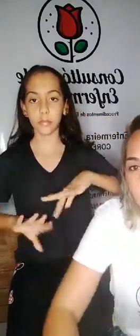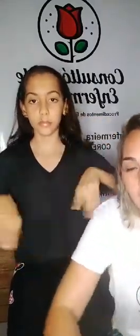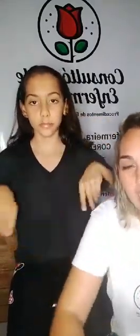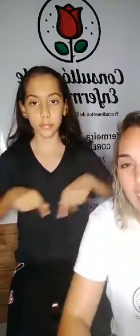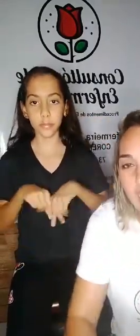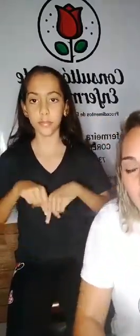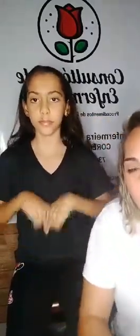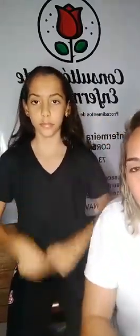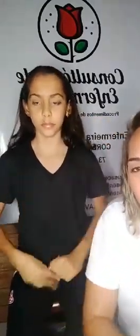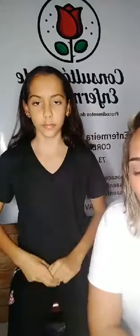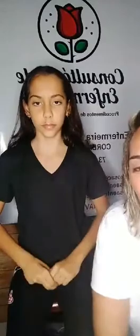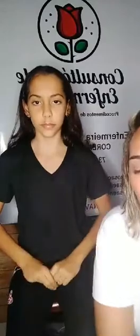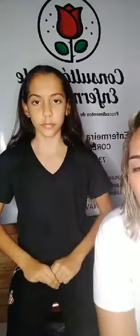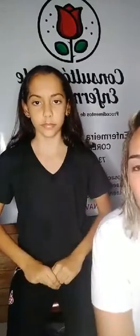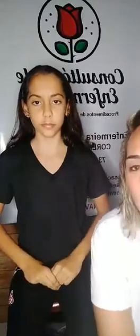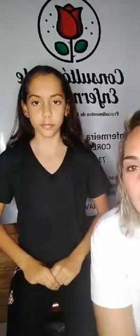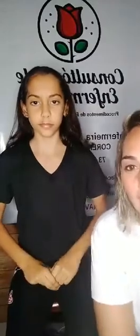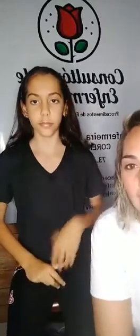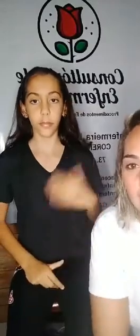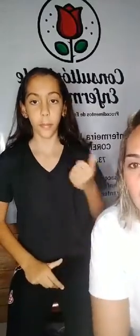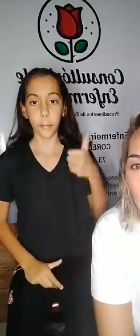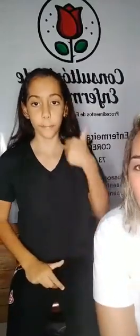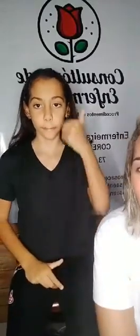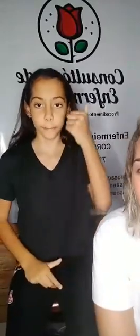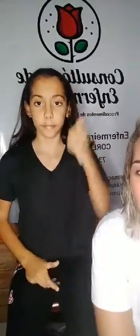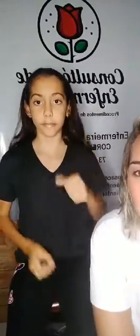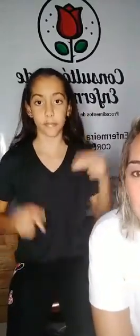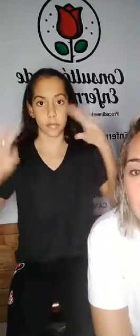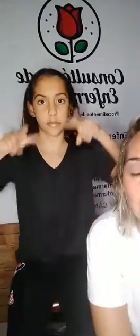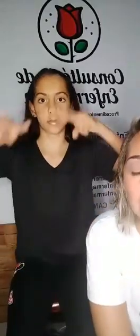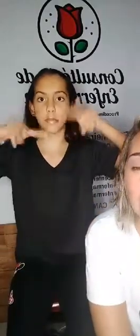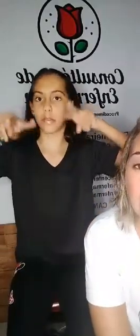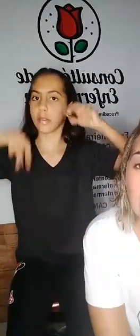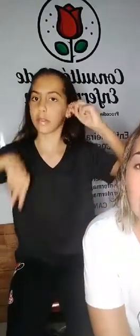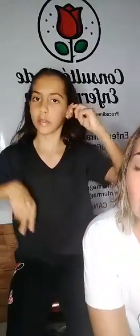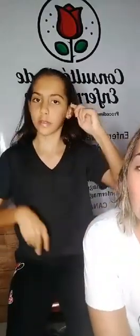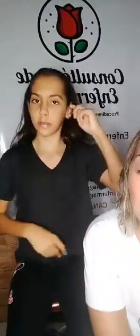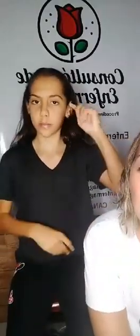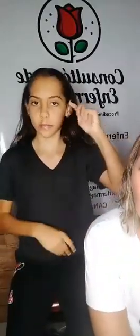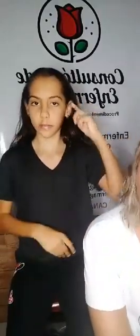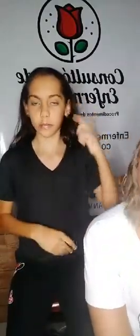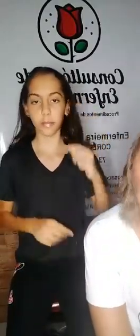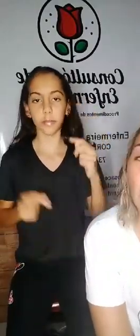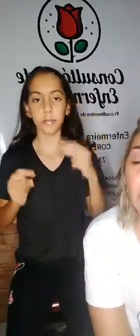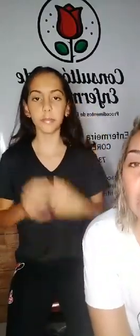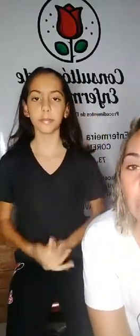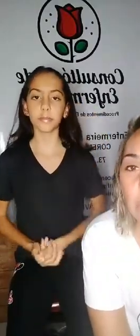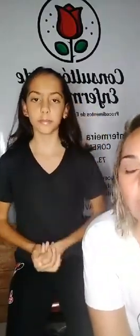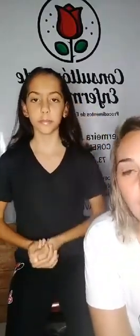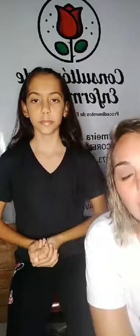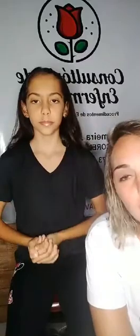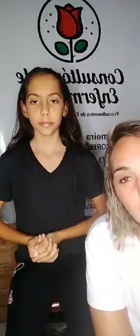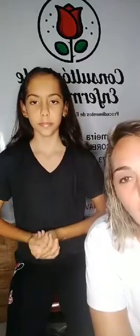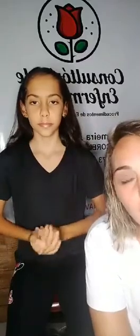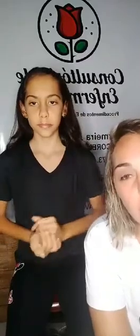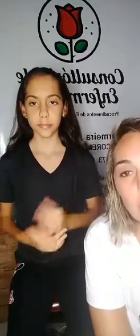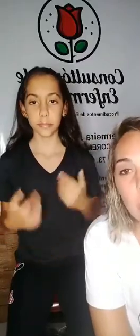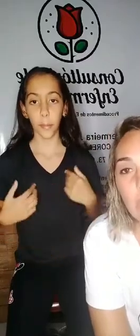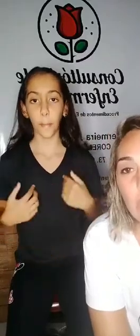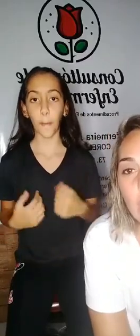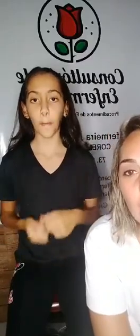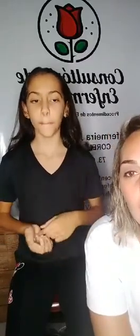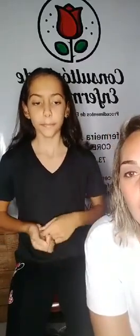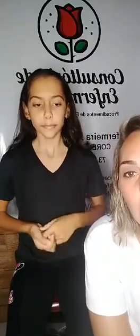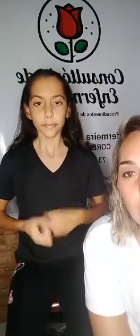quem é a primeira vez que entra, nós estamos promovendo, né, essas lives para a